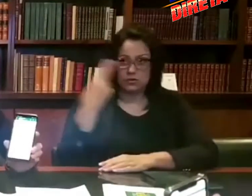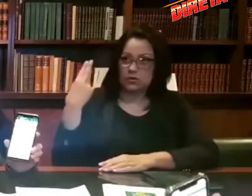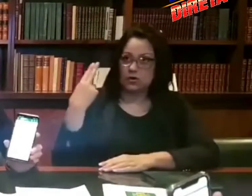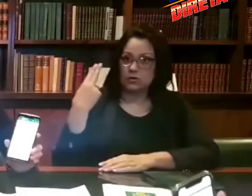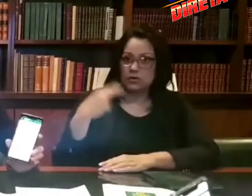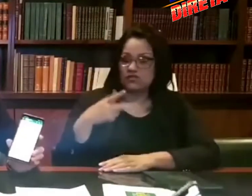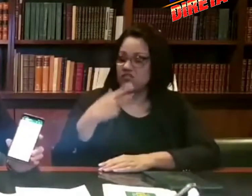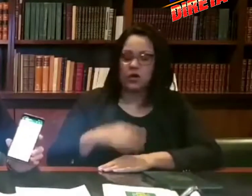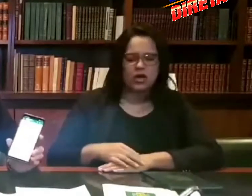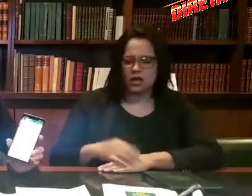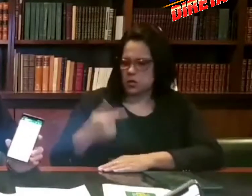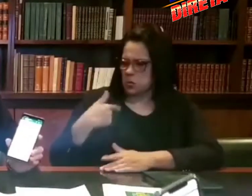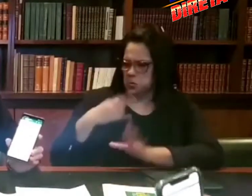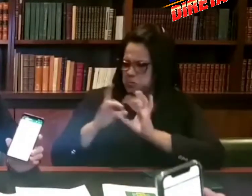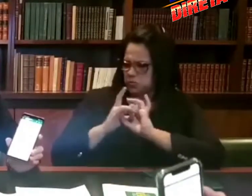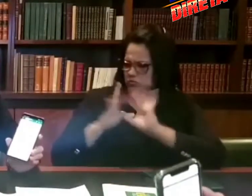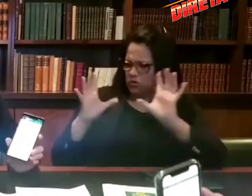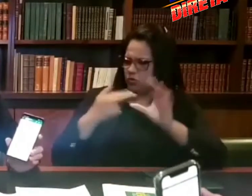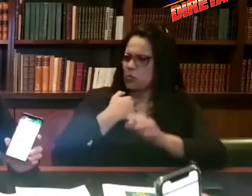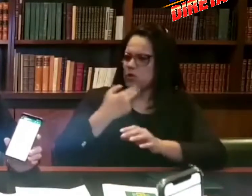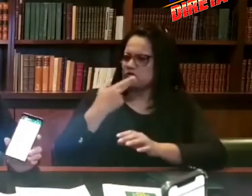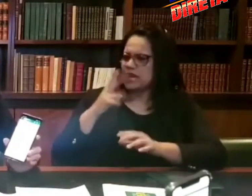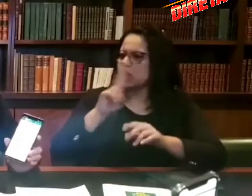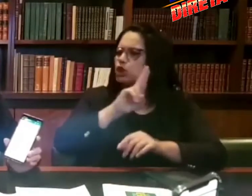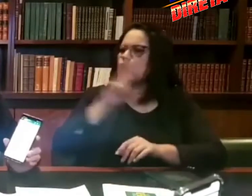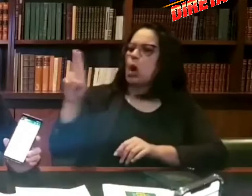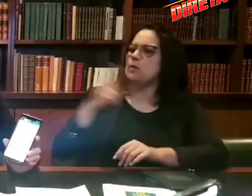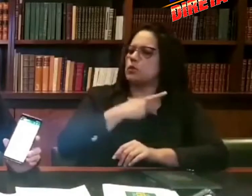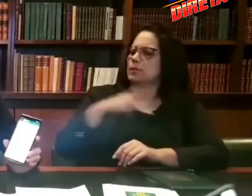estou autorizado a conversar em nome do presidente, tá certo?